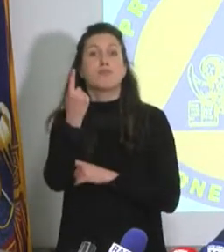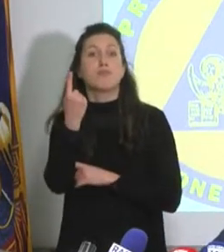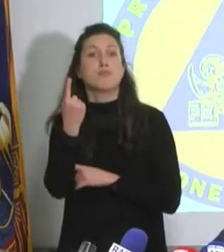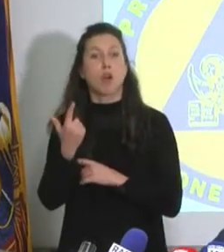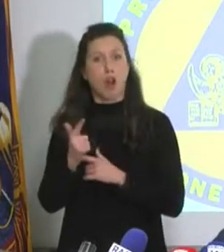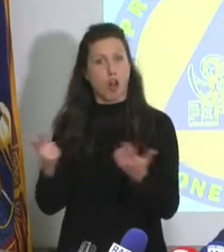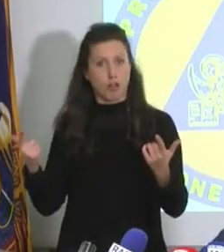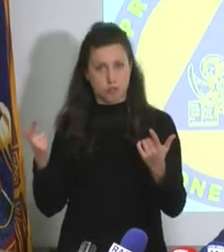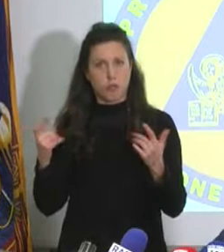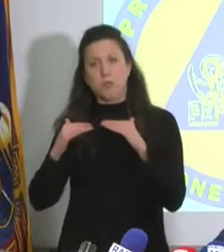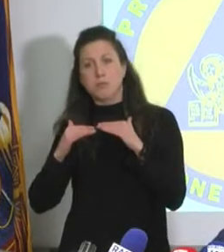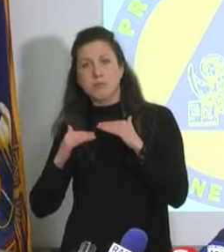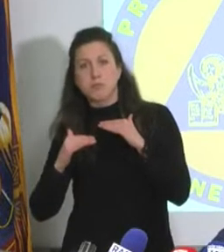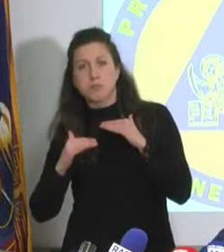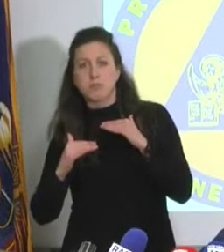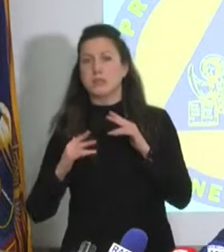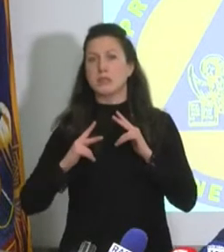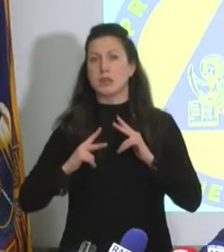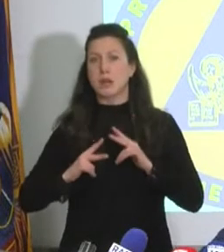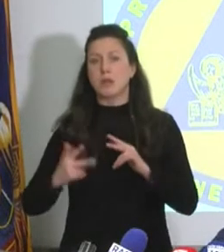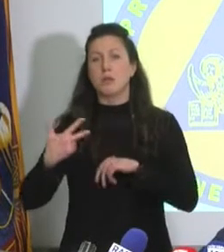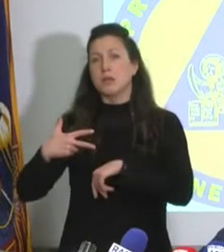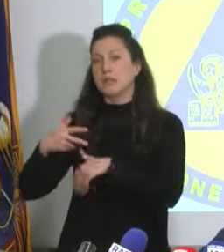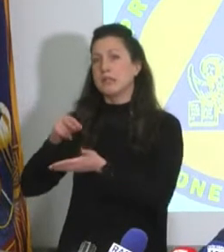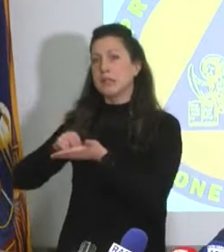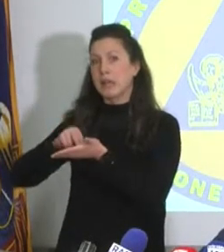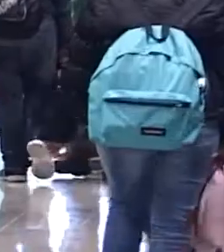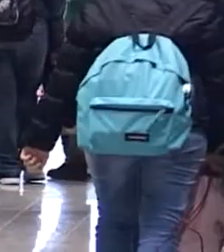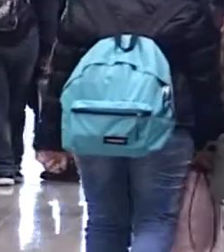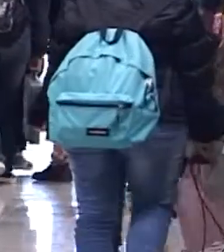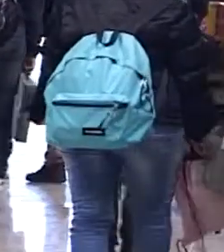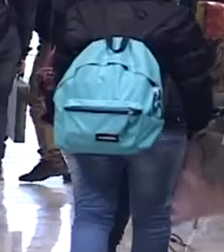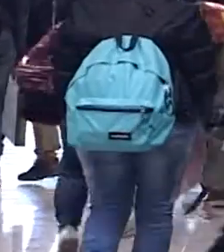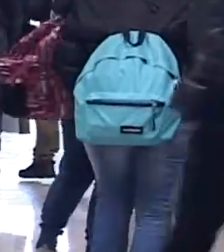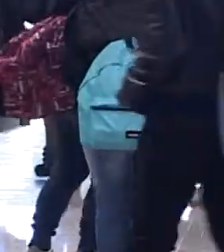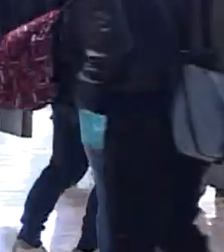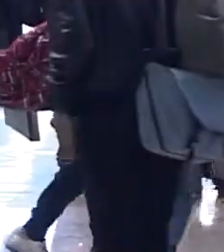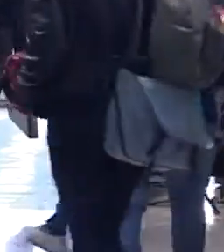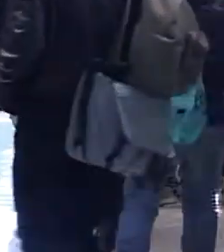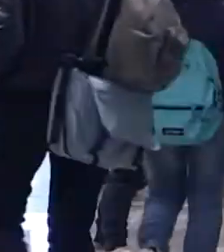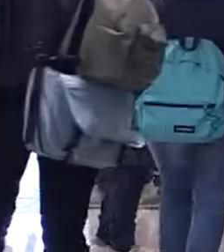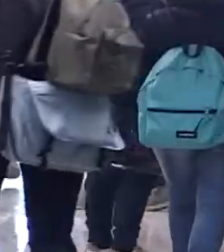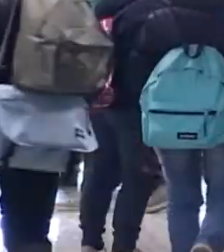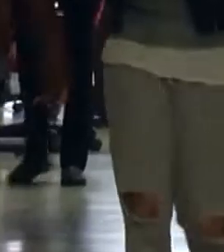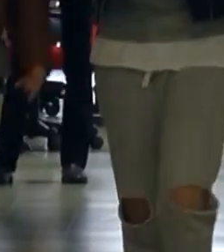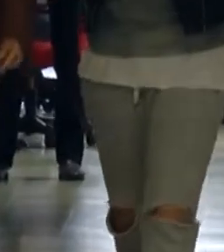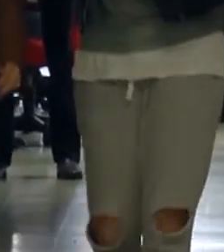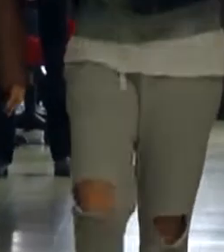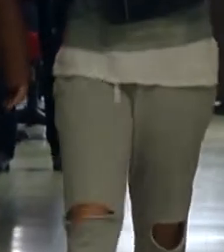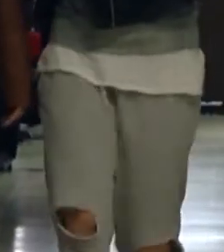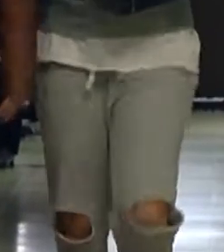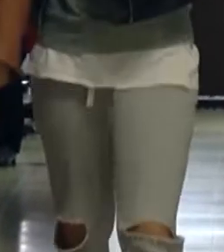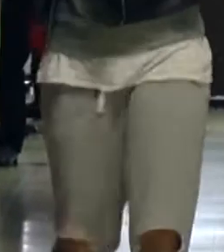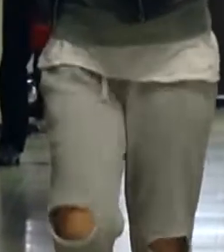all'assessore de berti ieri di attivarsi per i trasporti nel lunedì apriamo le scuole l'annuncio del presidente zaia atteso da famiglie e studenti